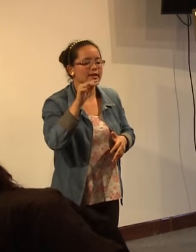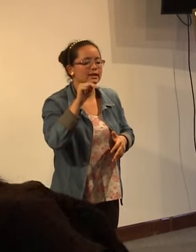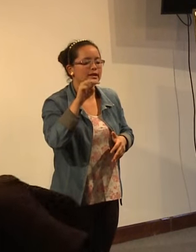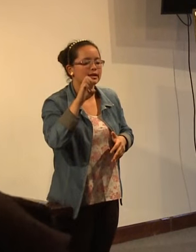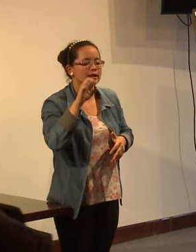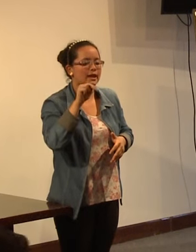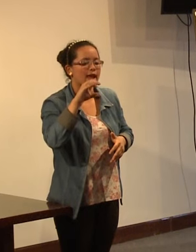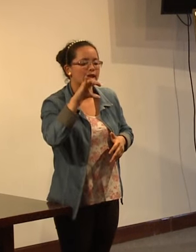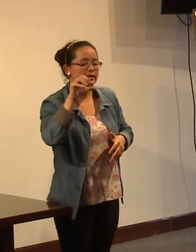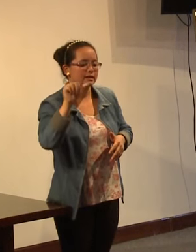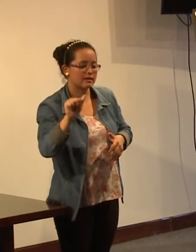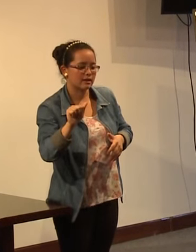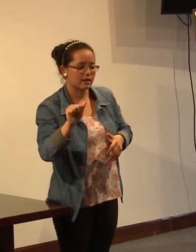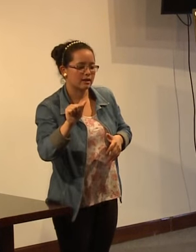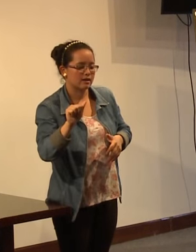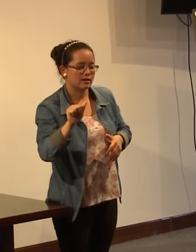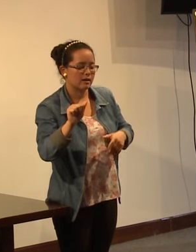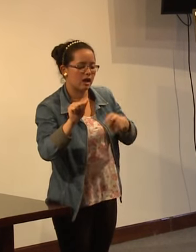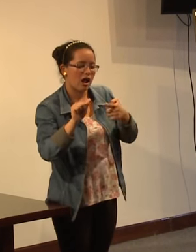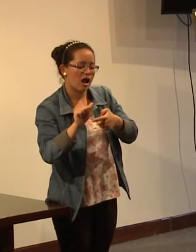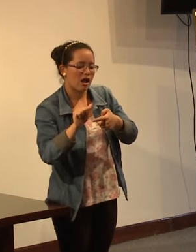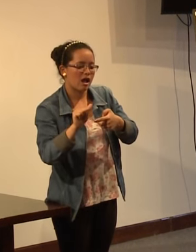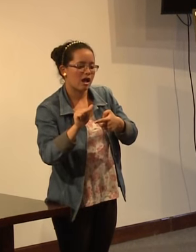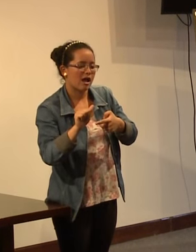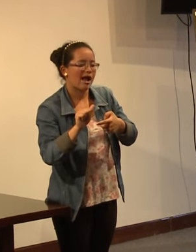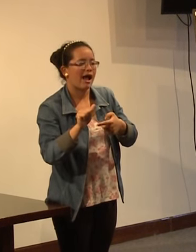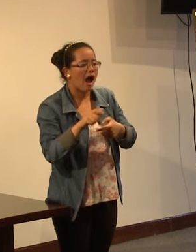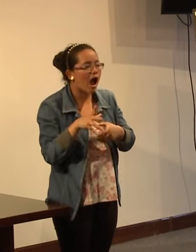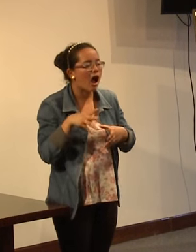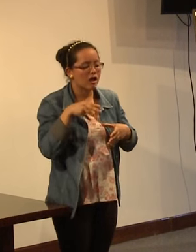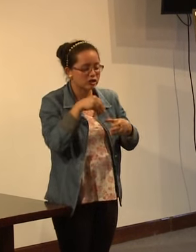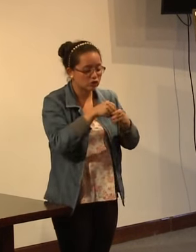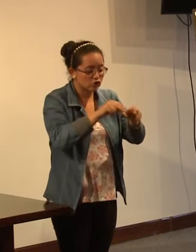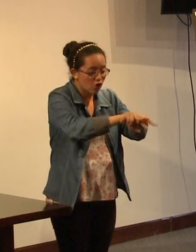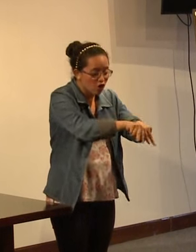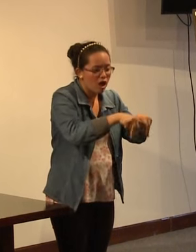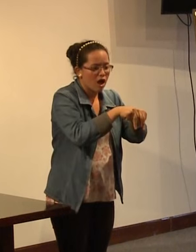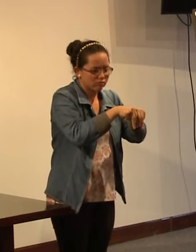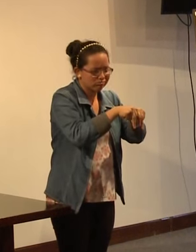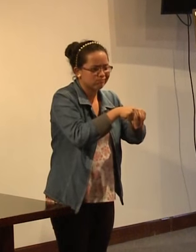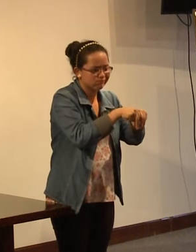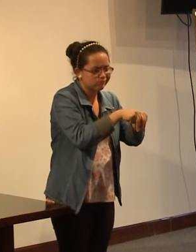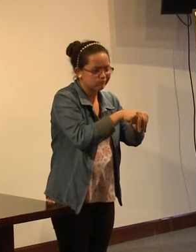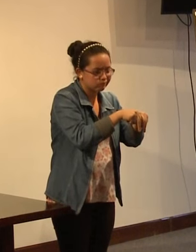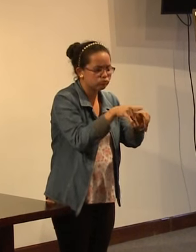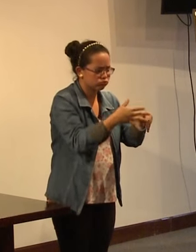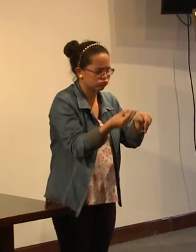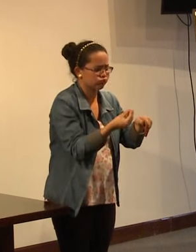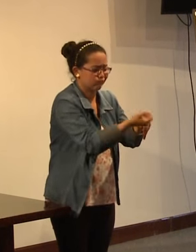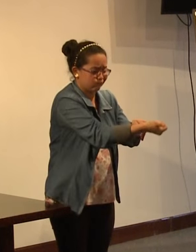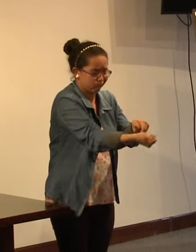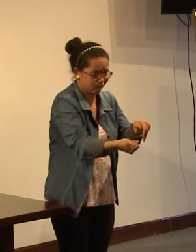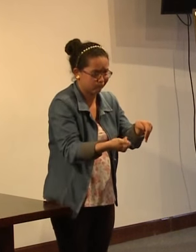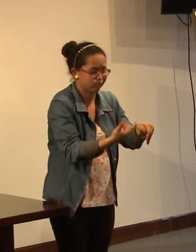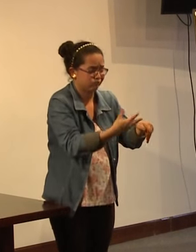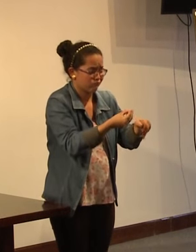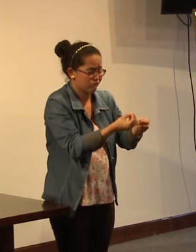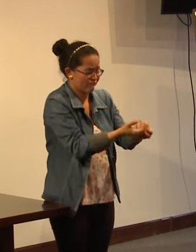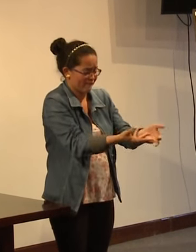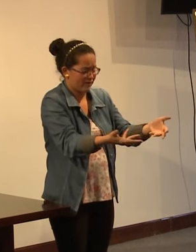Entonces, estamos en una sociedad que tiene una cantidad de recursos, pero seguimos enseñando como si eso no